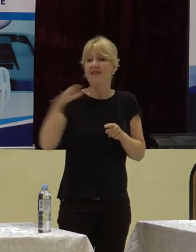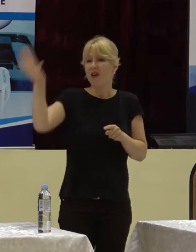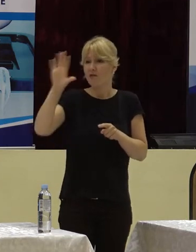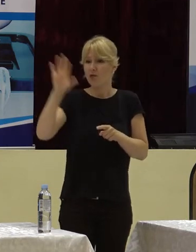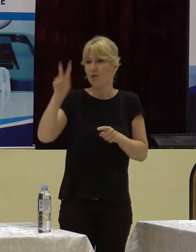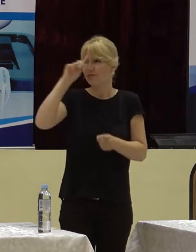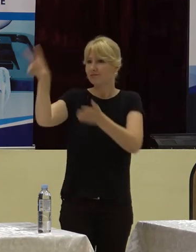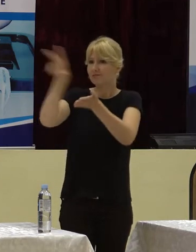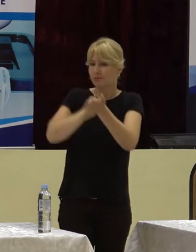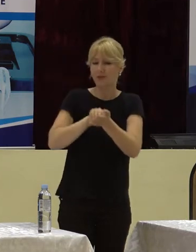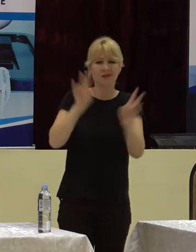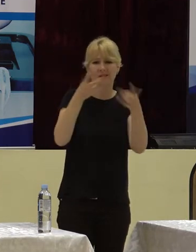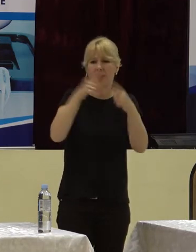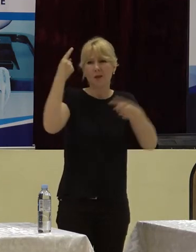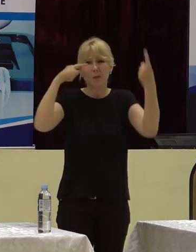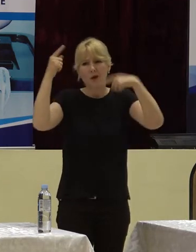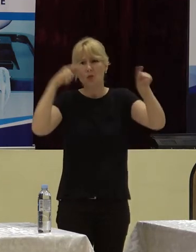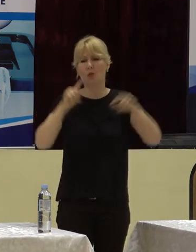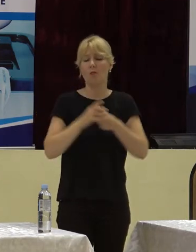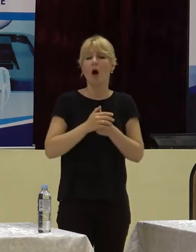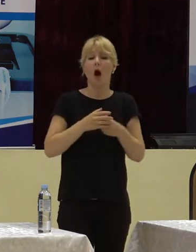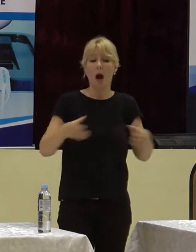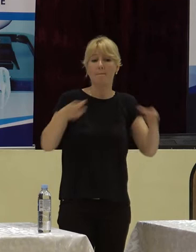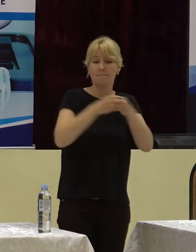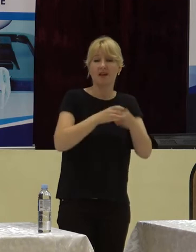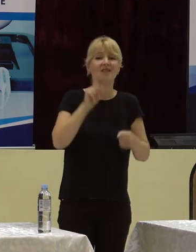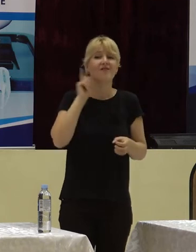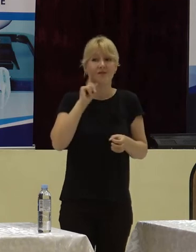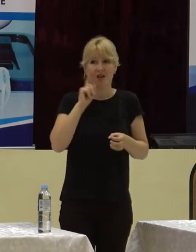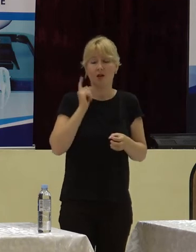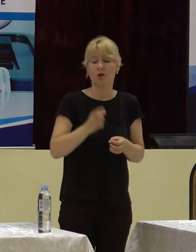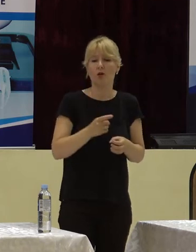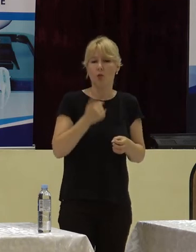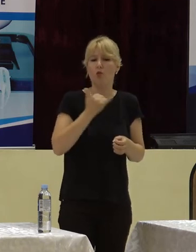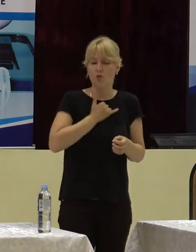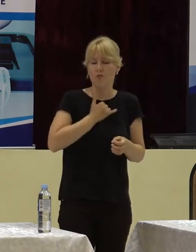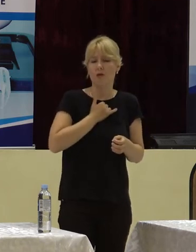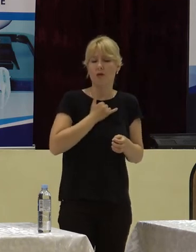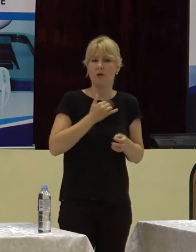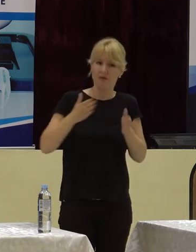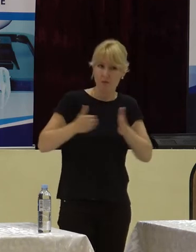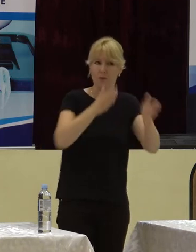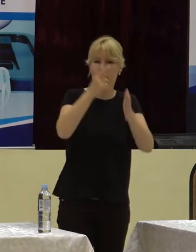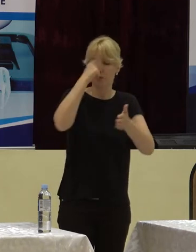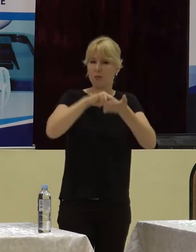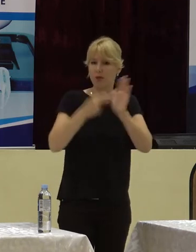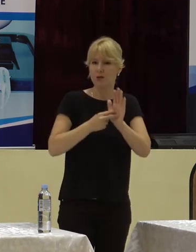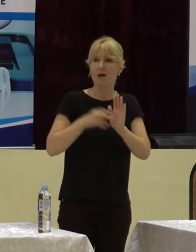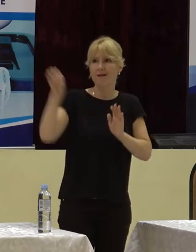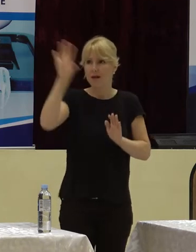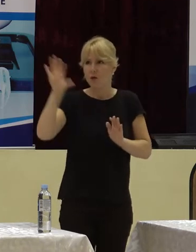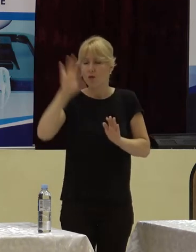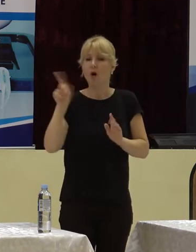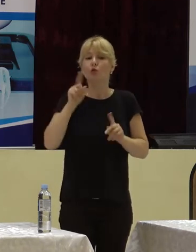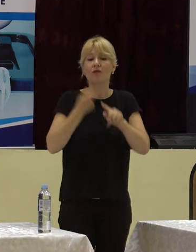trebuie să inventăm roata și Partidul Verde Ecologist are legături foarte serioase cu partidele verzi europene, unde toate